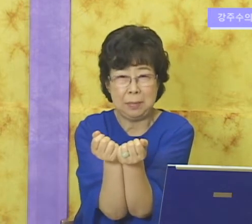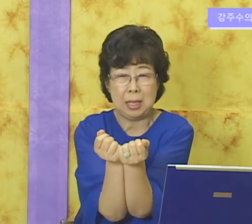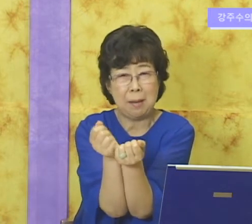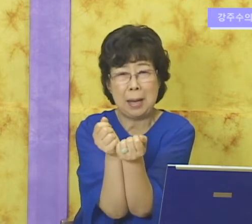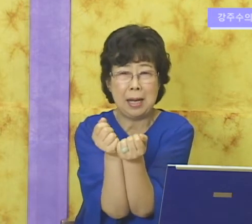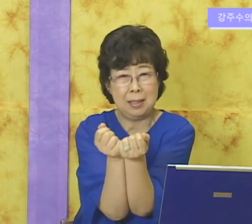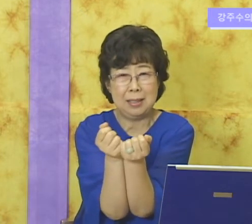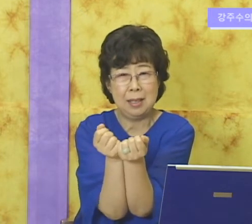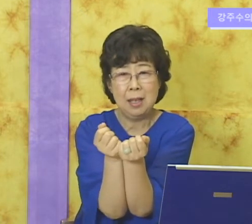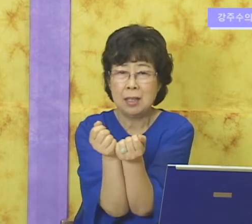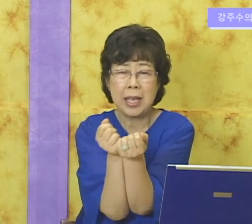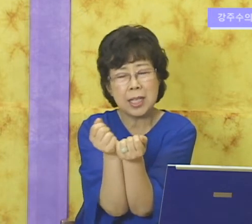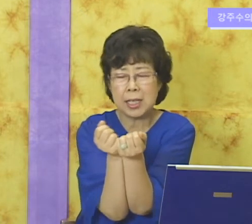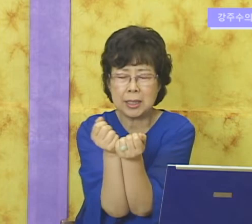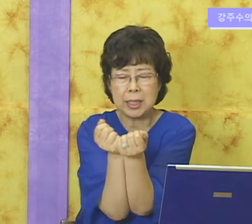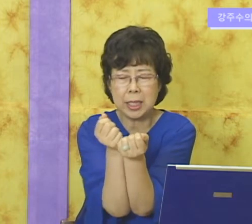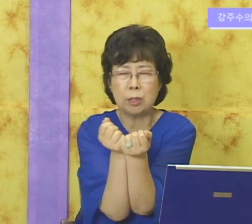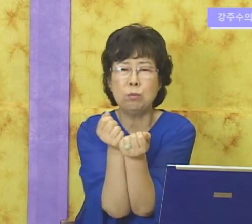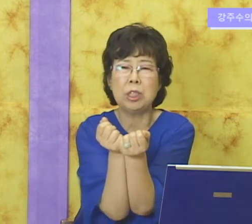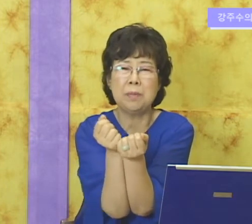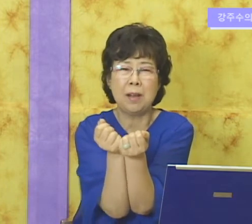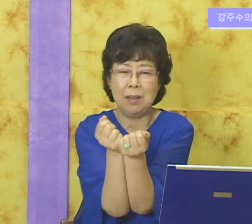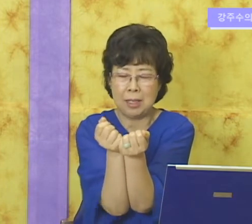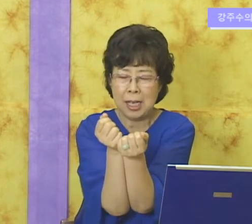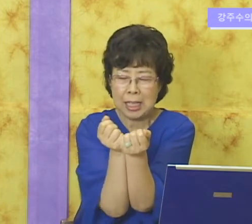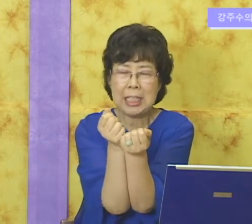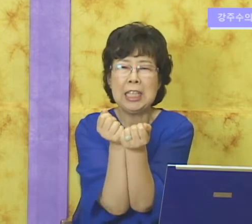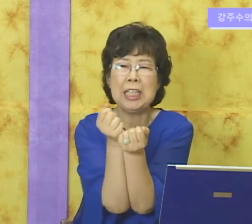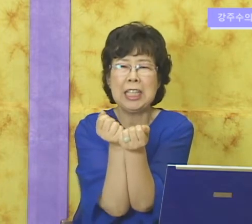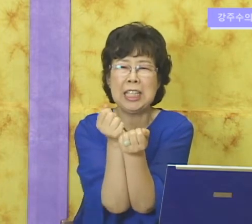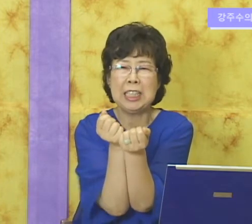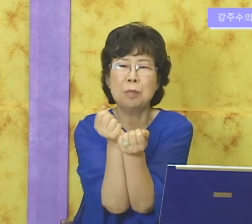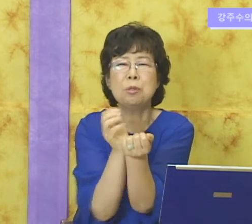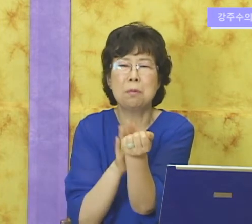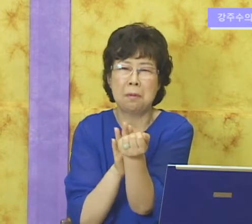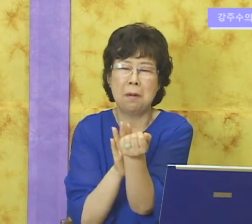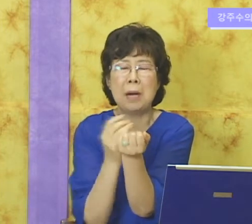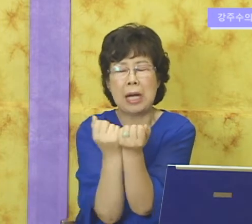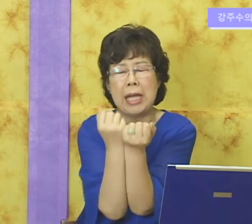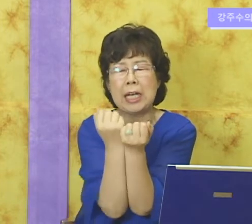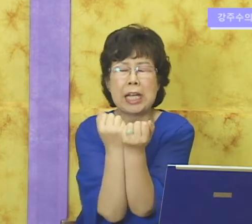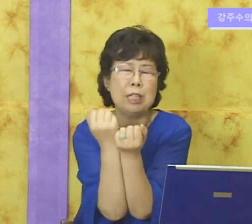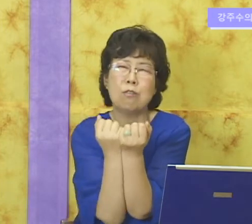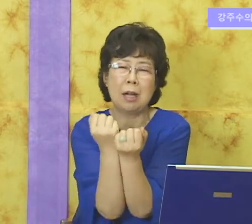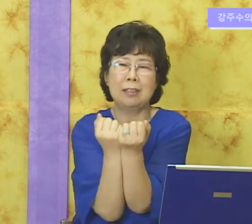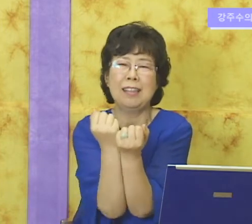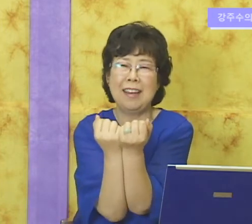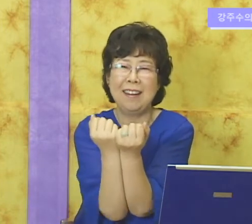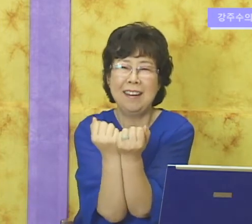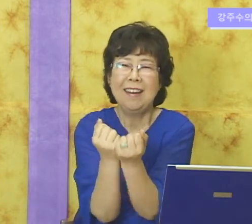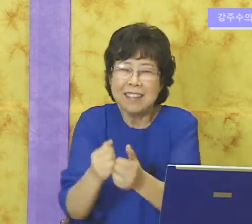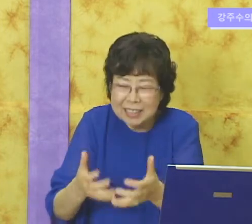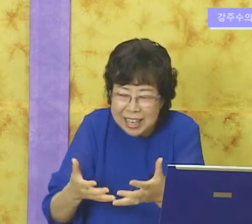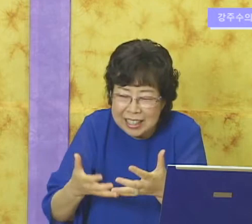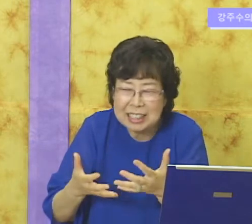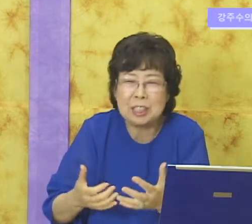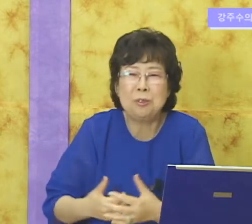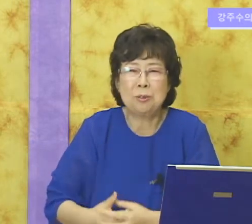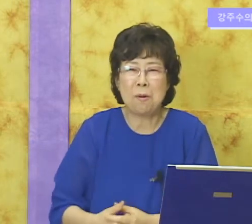않습니까? 팔을. 그 애기가 깨서 이렇게 움직이면 이 접촉으로 엄마가 애기가 깬 줄 아는 거예요. 그래서 애기